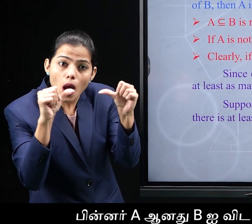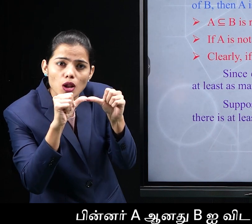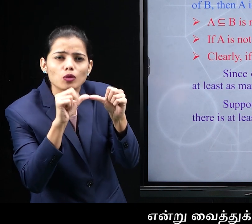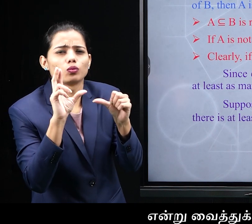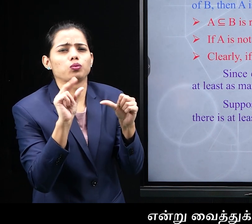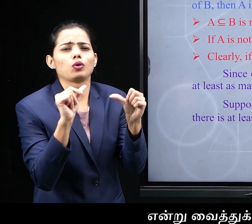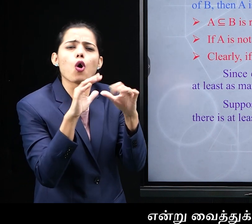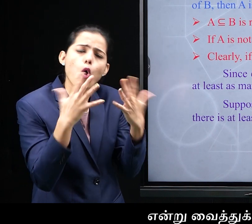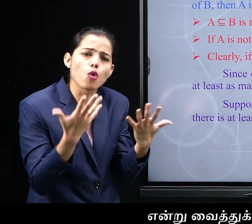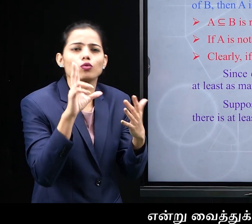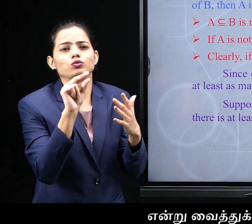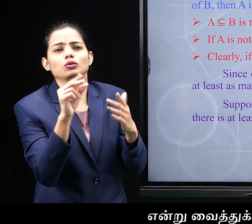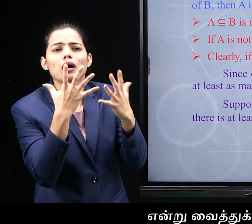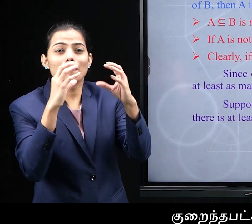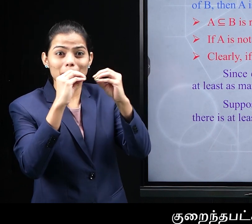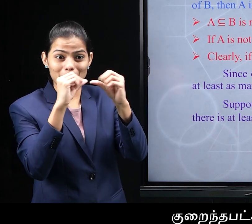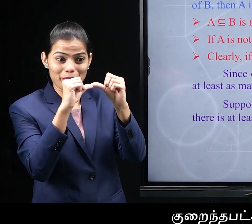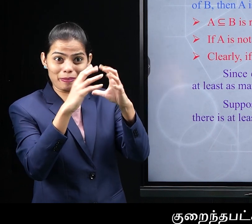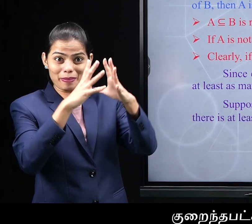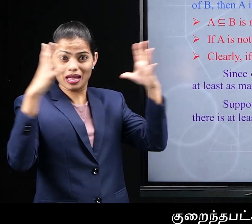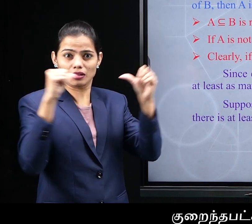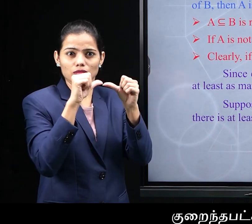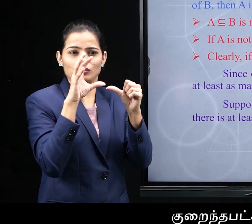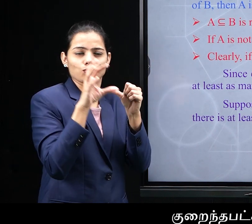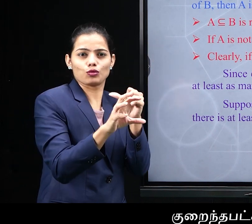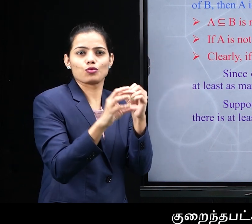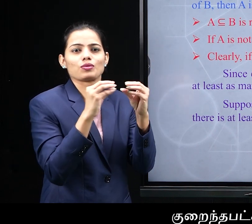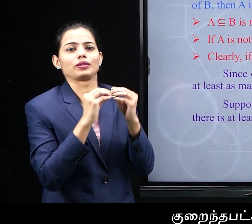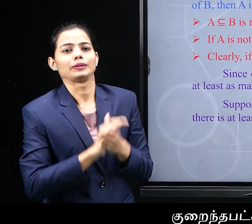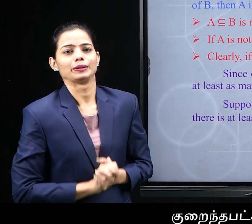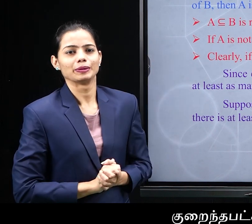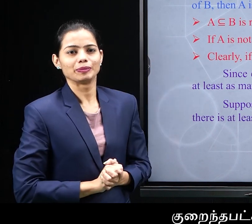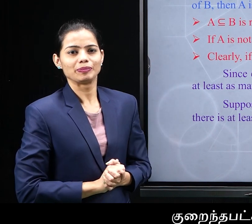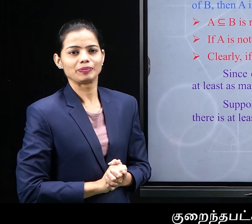கூறுகளை கொண்டுள்ளது என்று வைத்துக்கொள்வோம். எனவே A இல் குறைந்தபட்சம் ஒரு உறுப்பு உள்ளது.